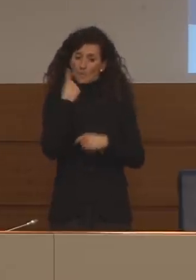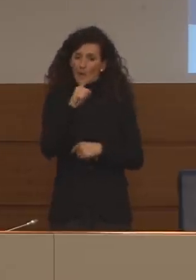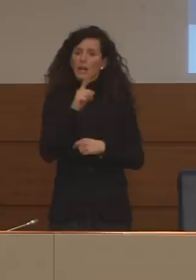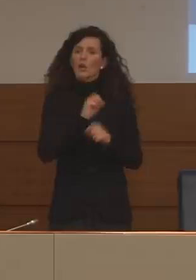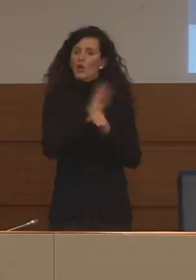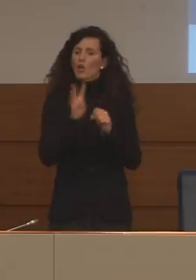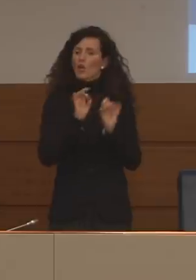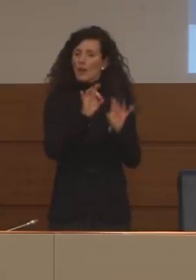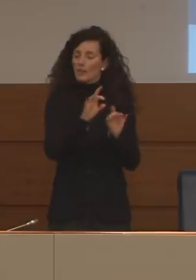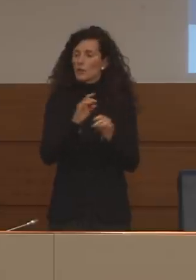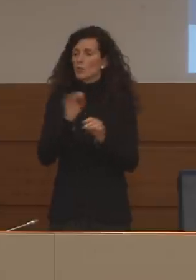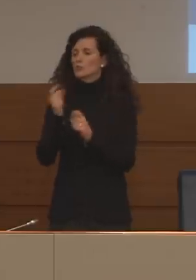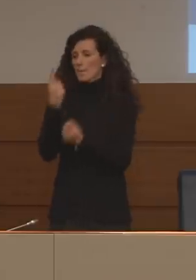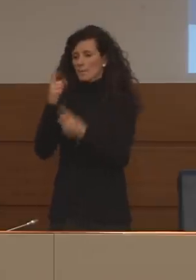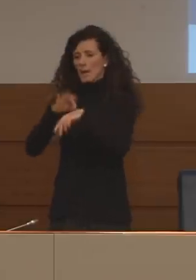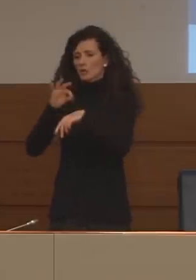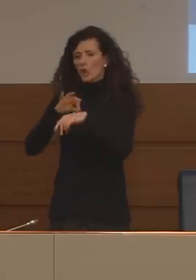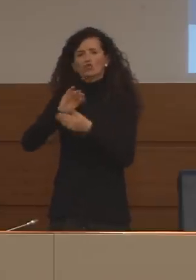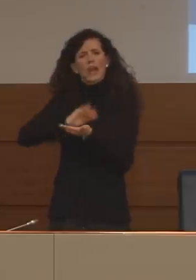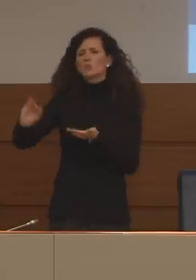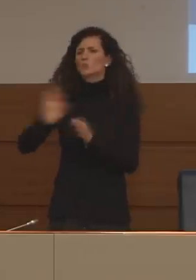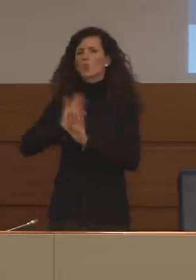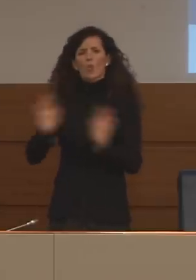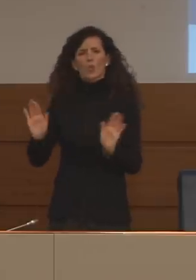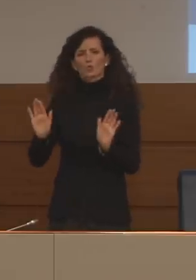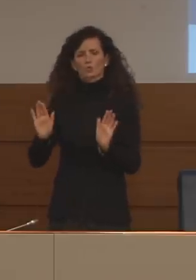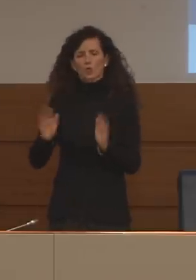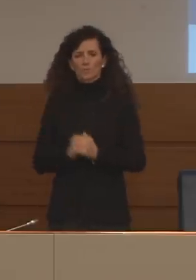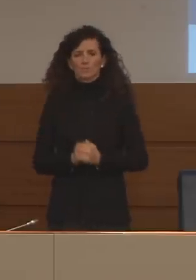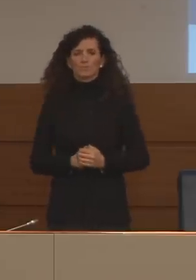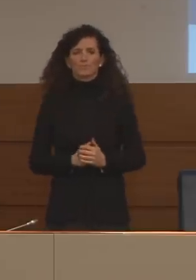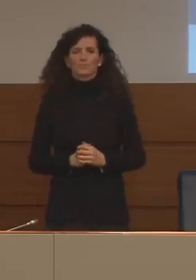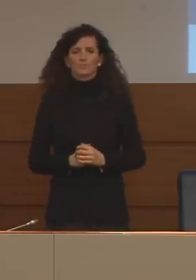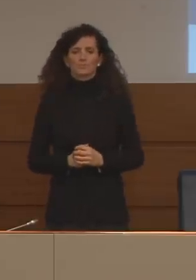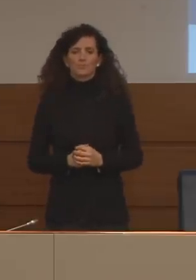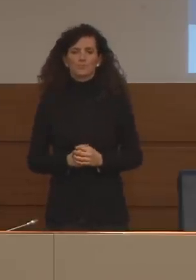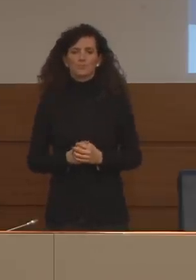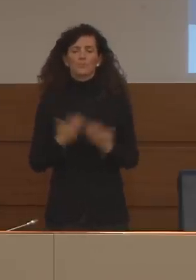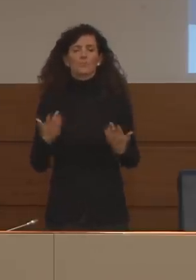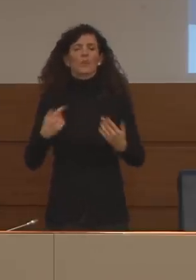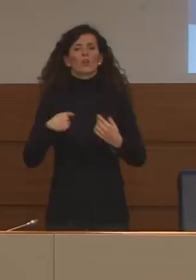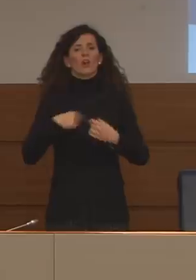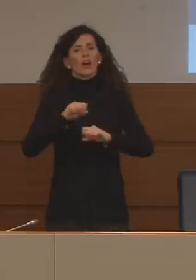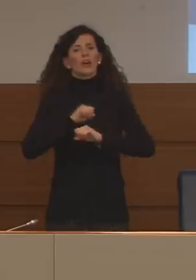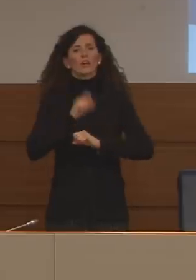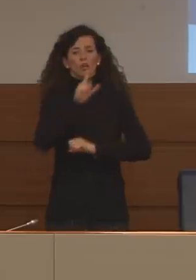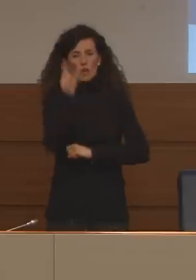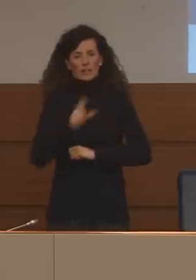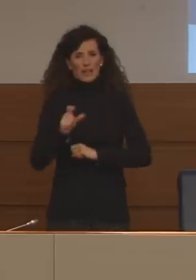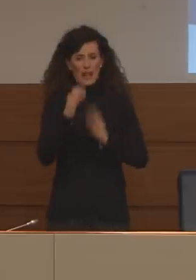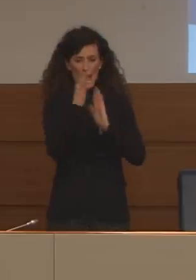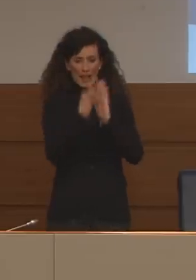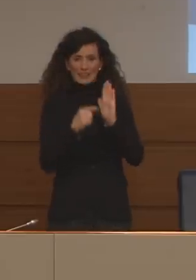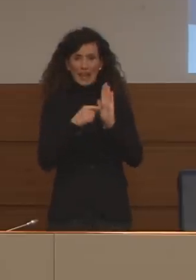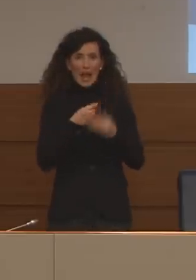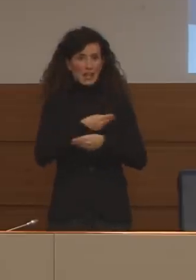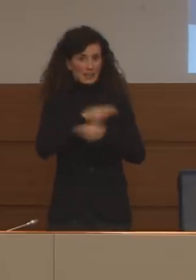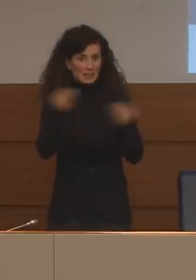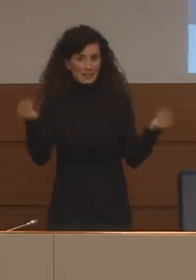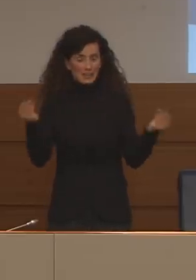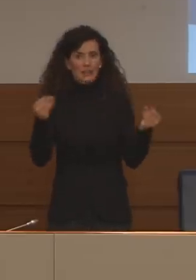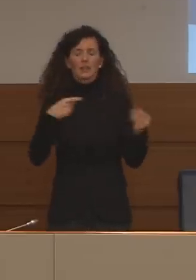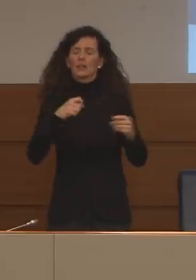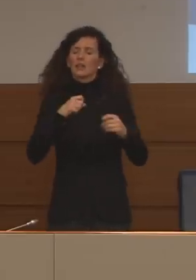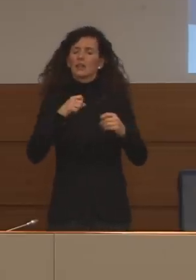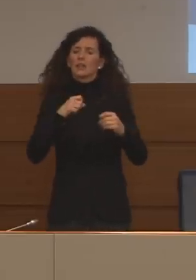grazie allora io credo che i dati che dell'italia pubblica non siano significativamente diversi da quelli